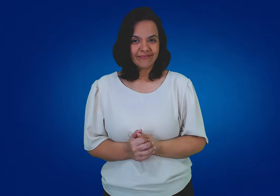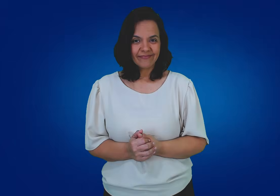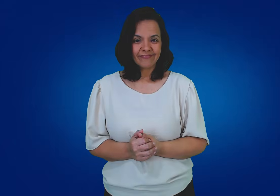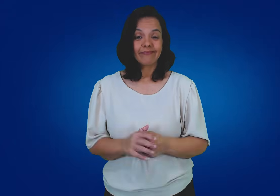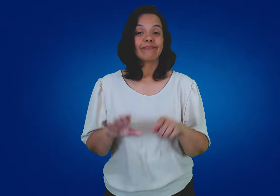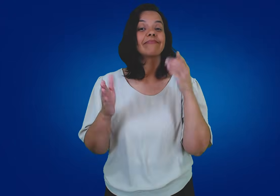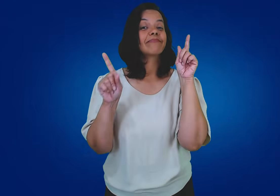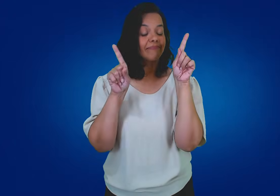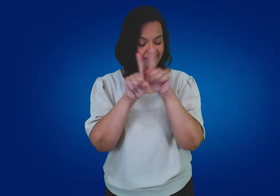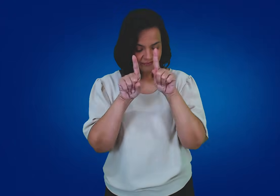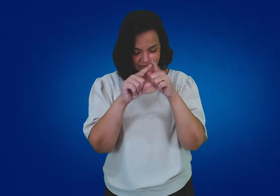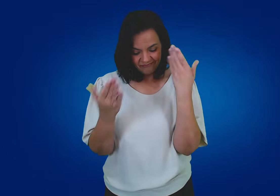escolhas.